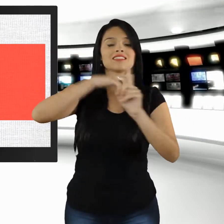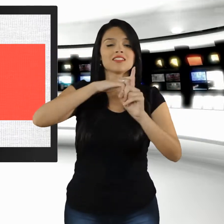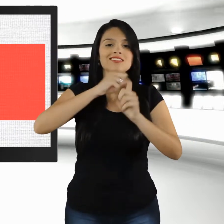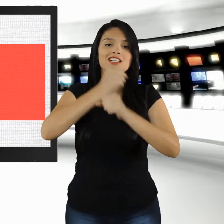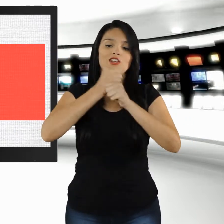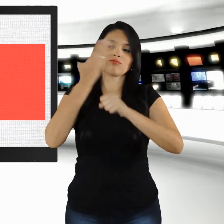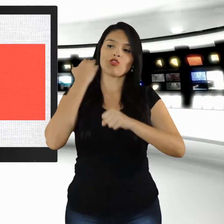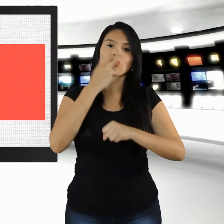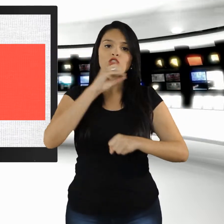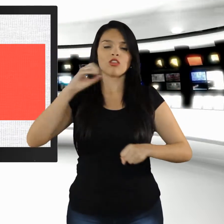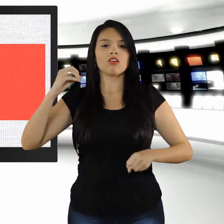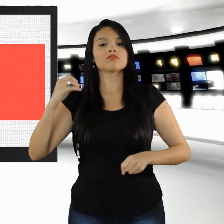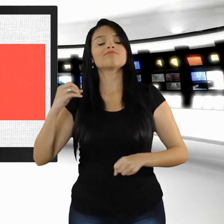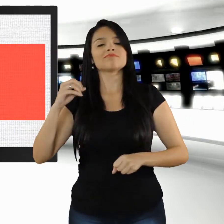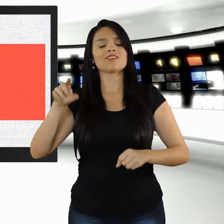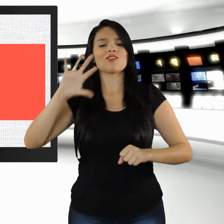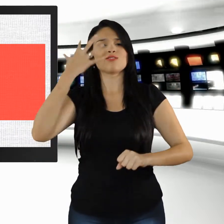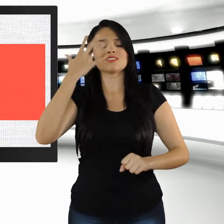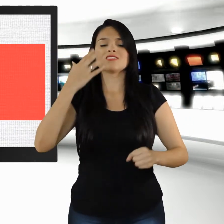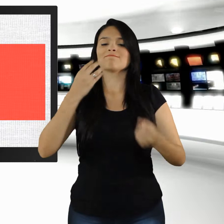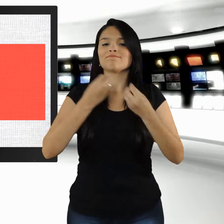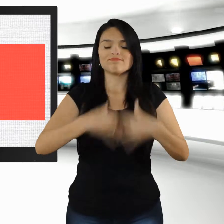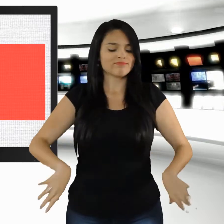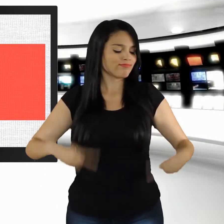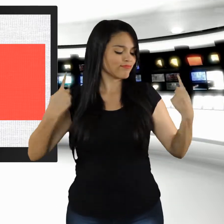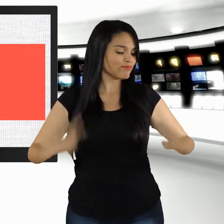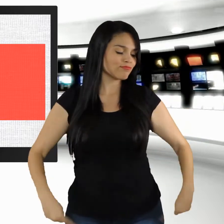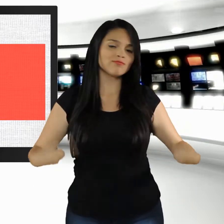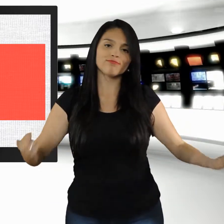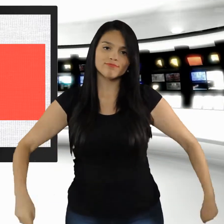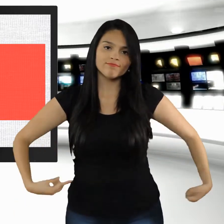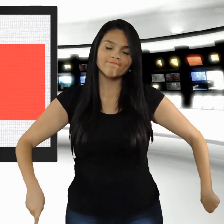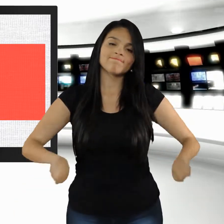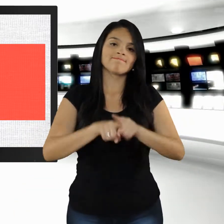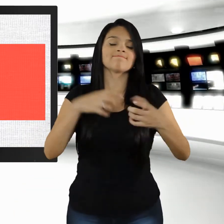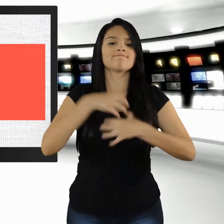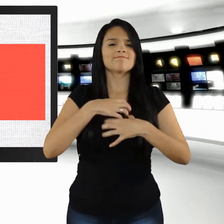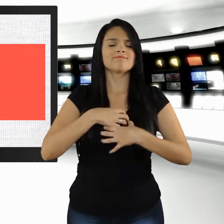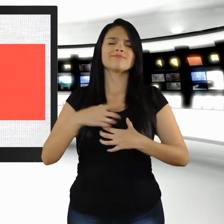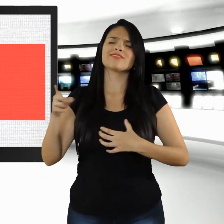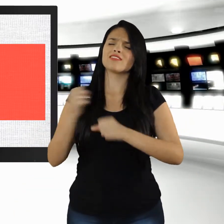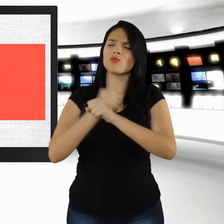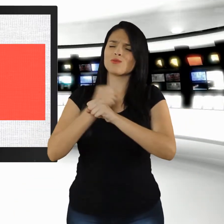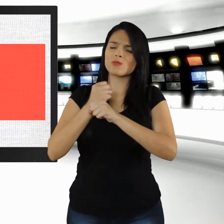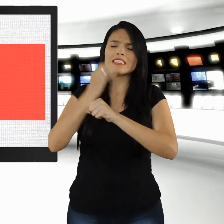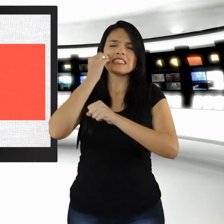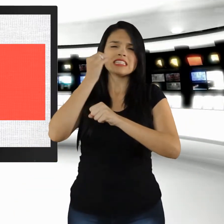a maioria das funções motoras e sensoriais mesmo após anos da luta aparece adequar a nova realidade Watson não desistiu